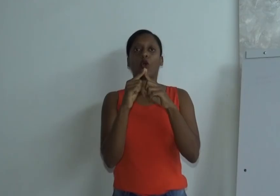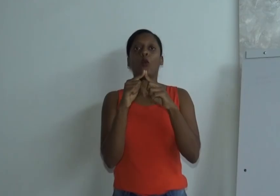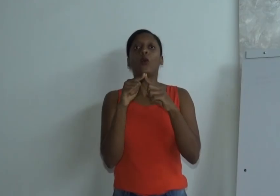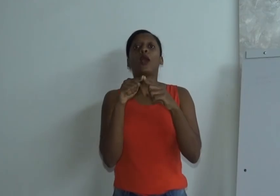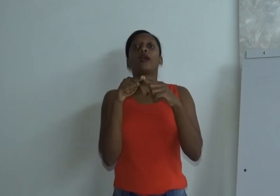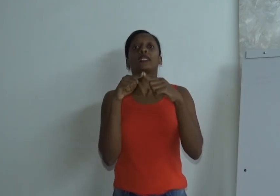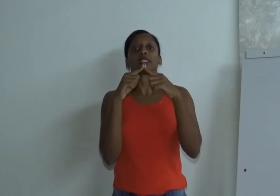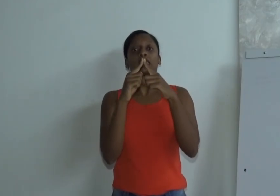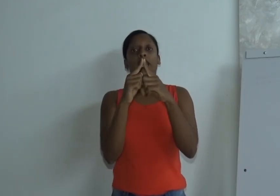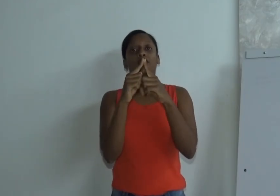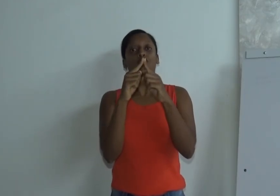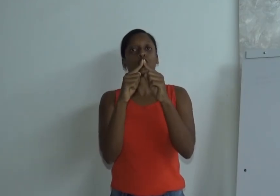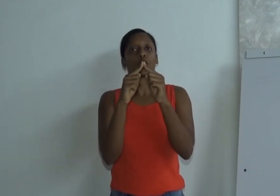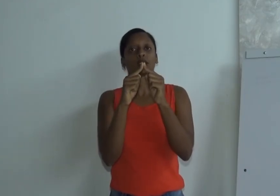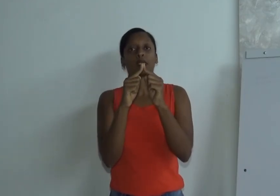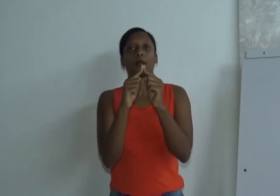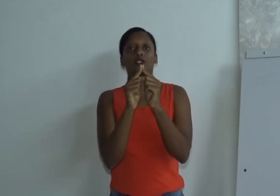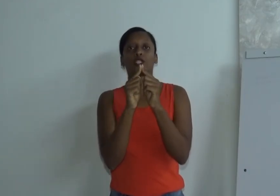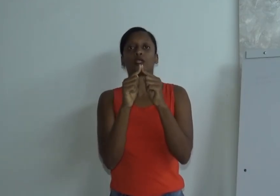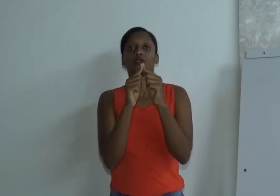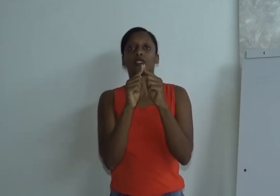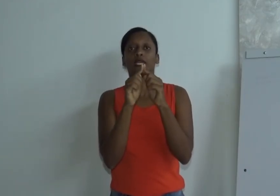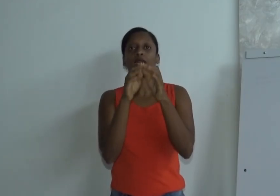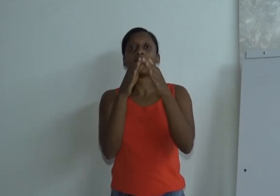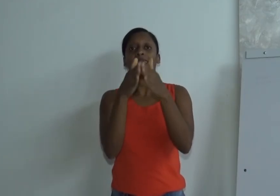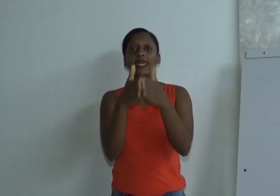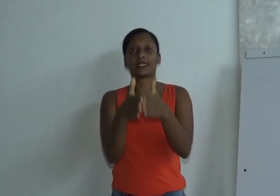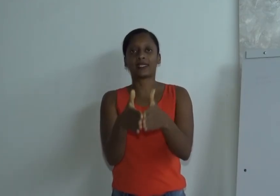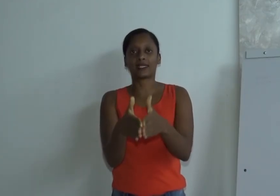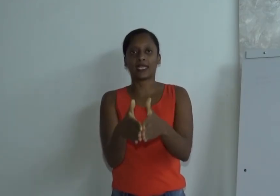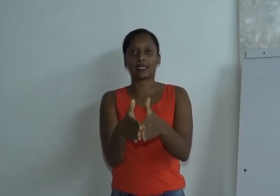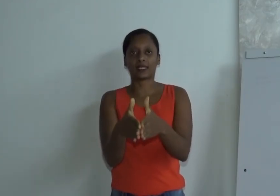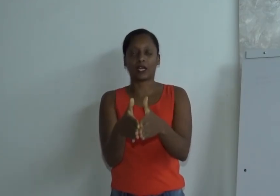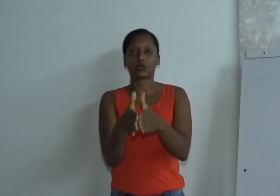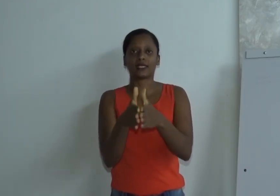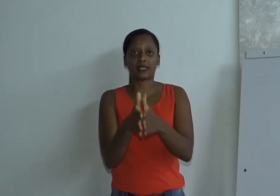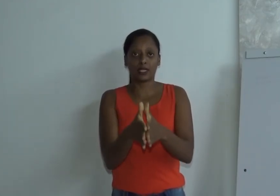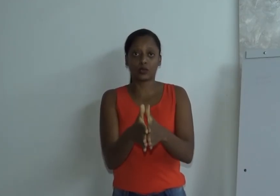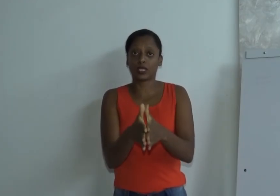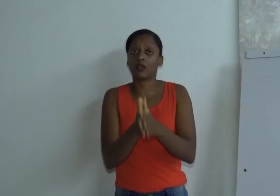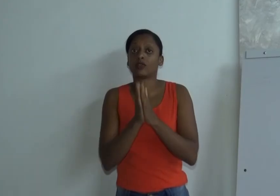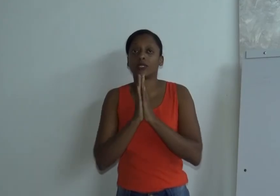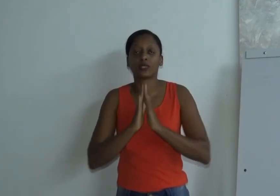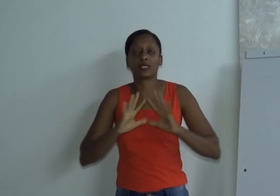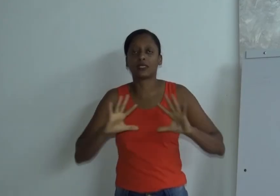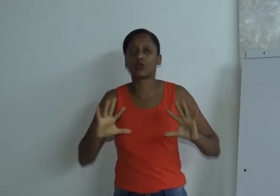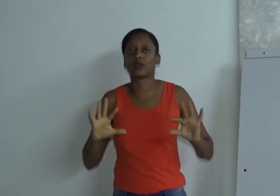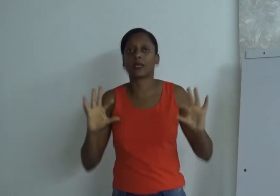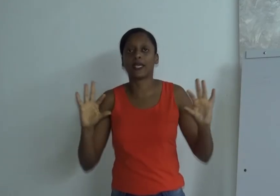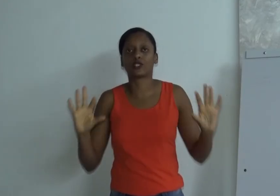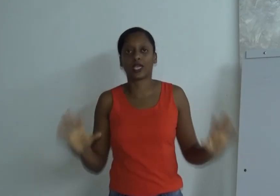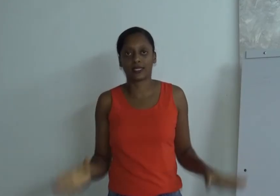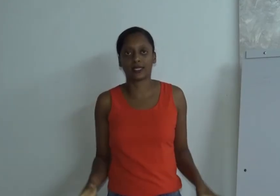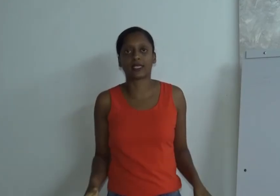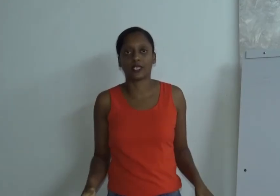com cristais de hidroxiapatita, eu vou ter resistência ao tecido, então eu vou ter um tecido altamente